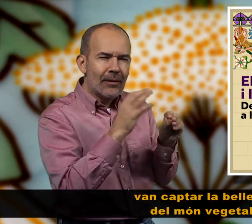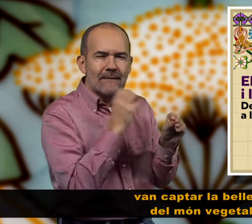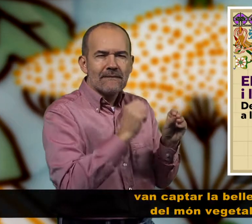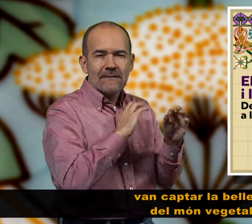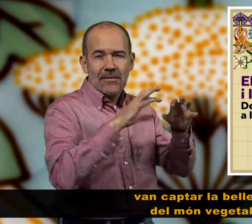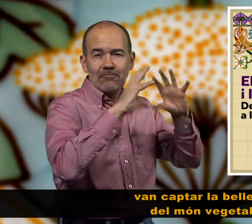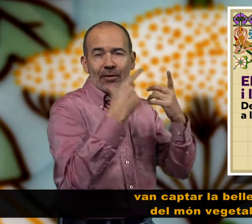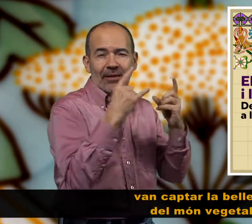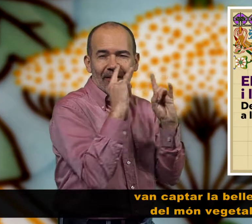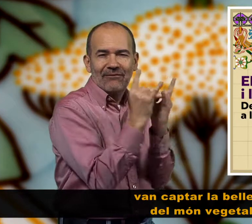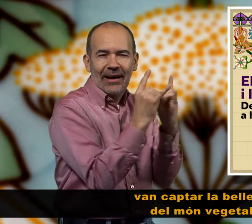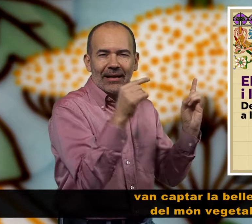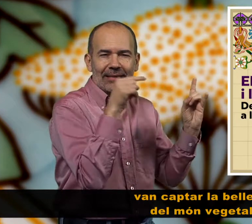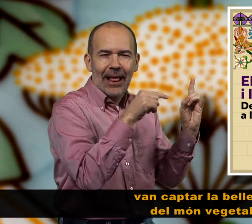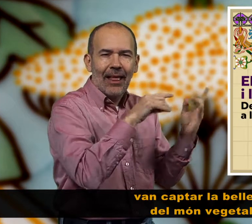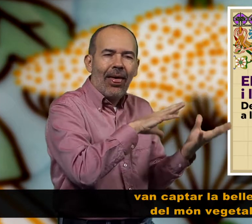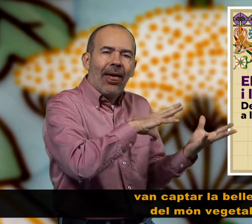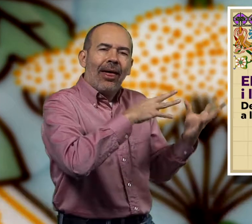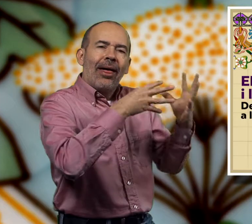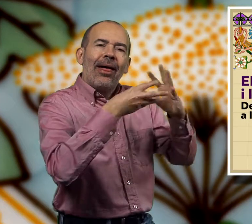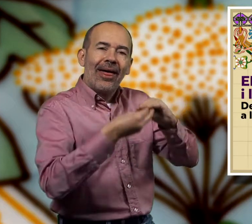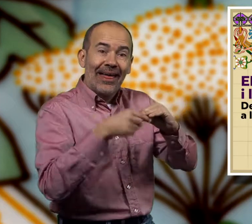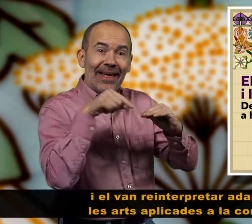arts aplicades a la construcció.